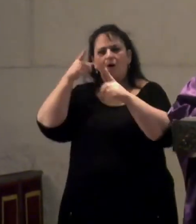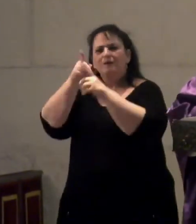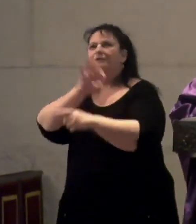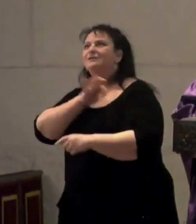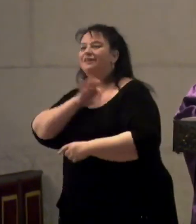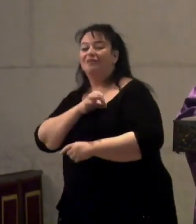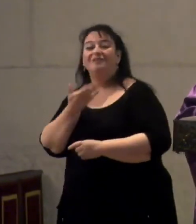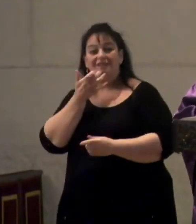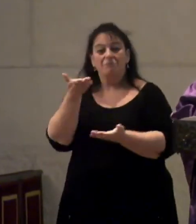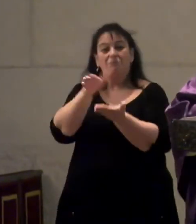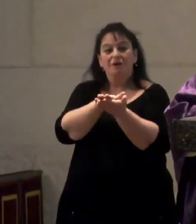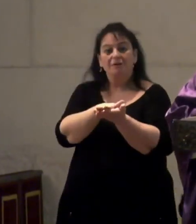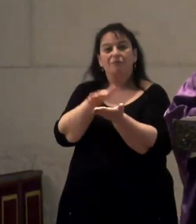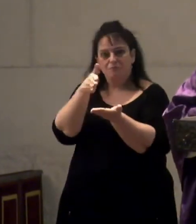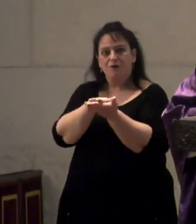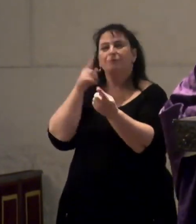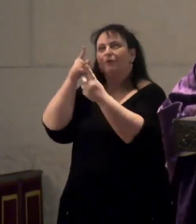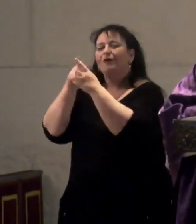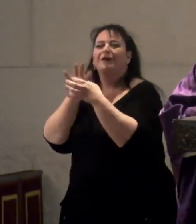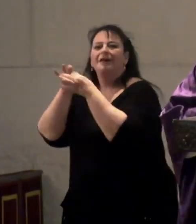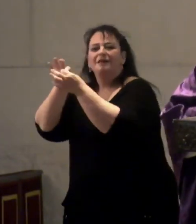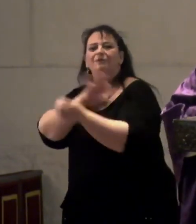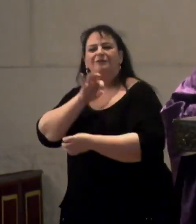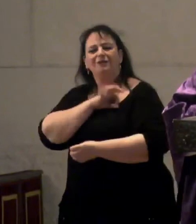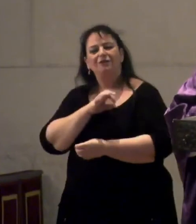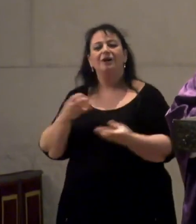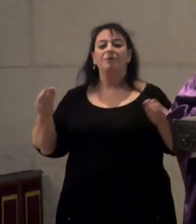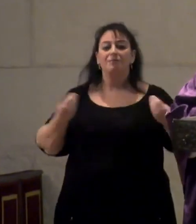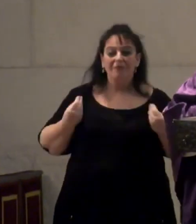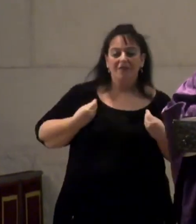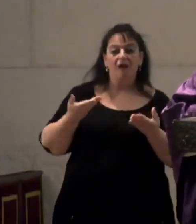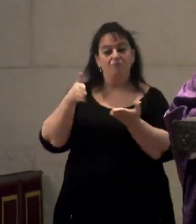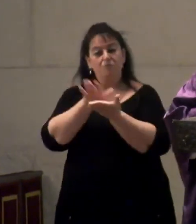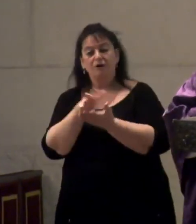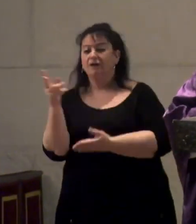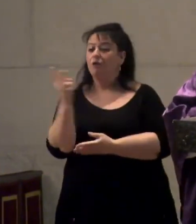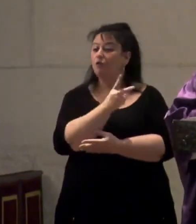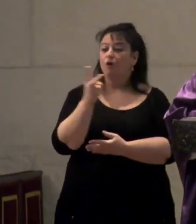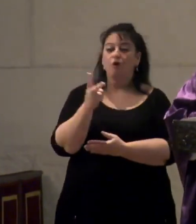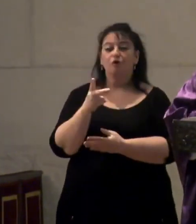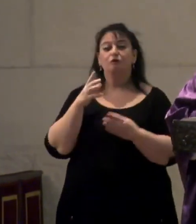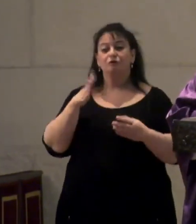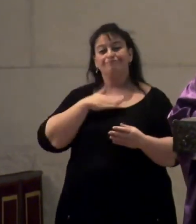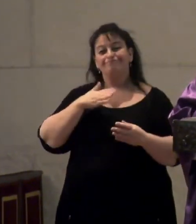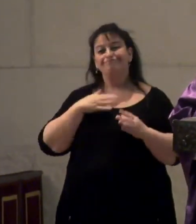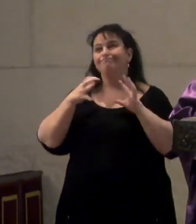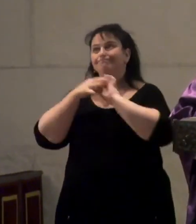Si morimos, morimos para el Señor. En la vida y en la muerte somos del